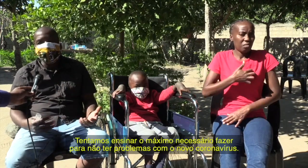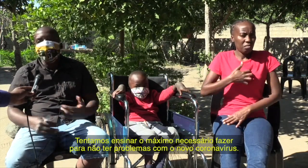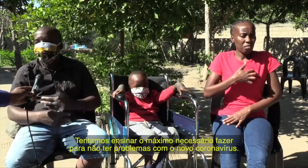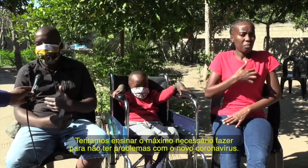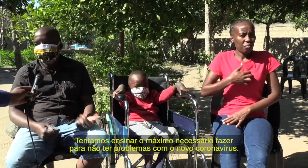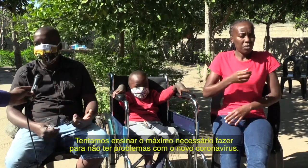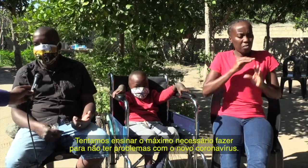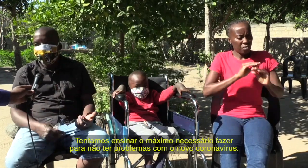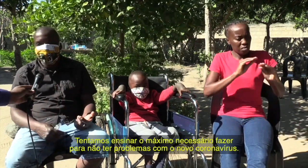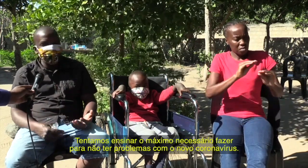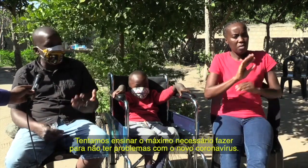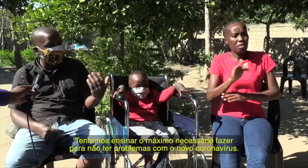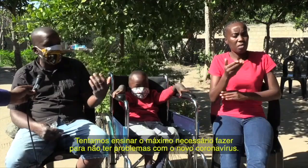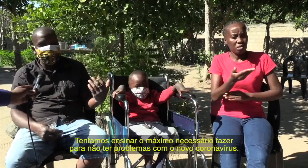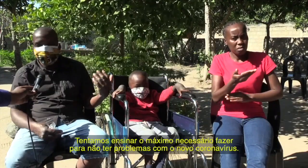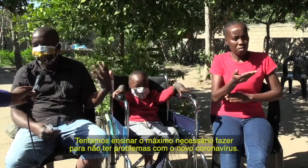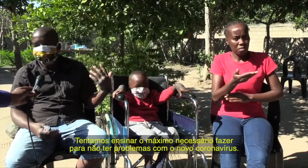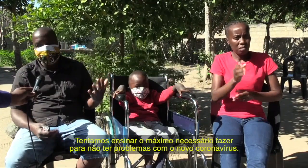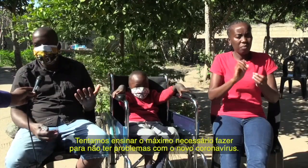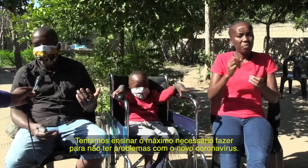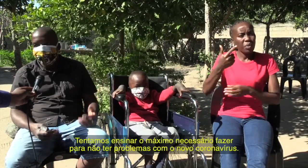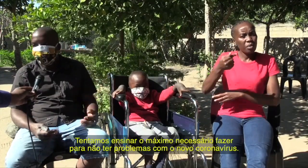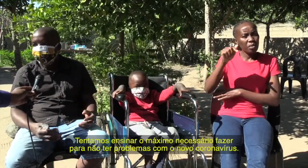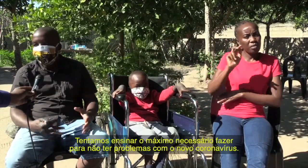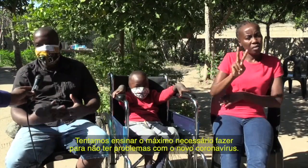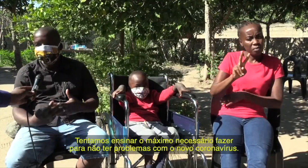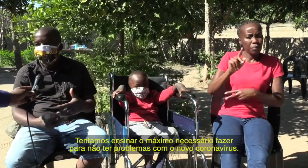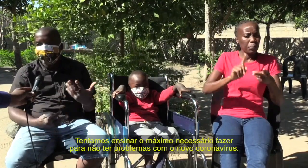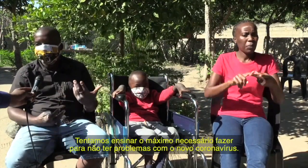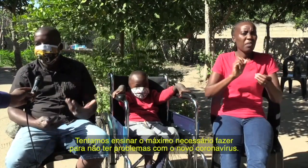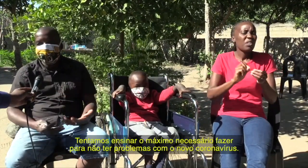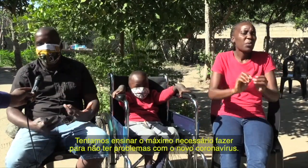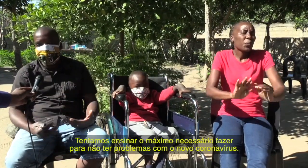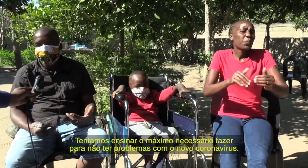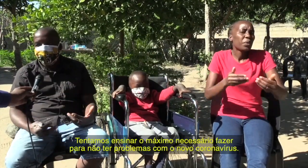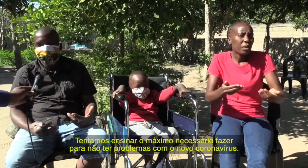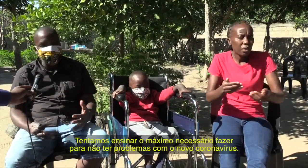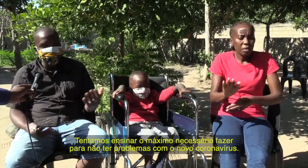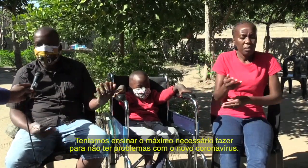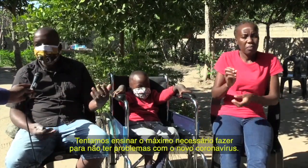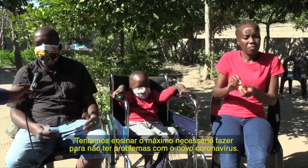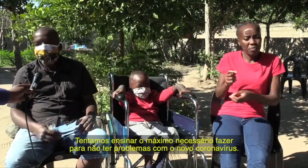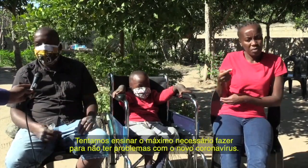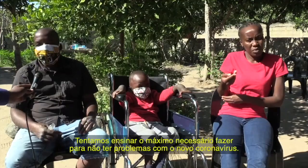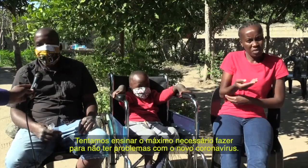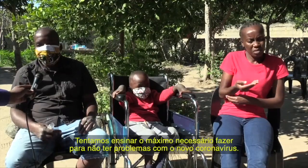ensinar o máximo dele com a televisão e tudo o que é necessário para fazer para